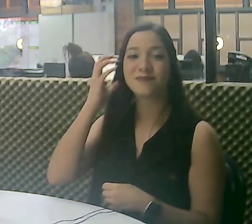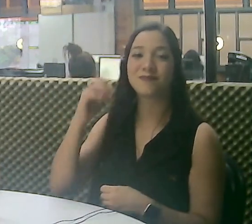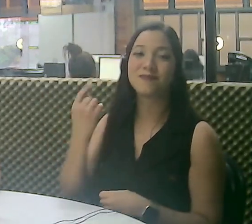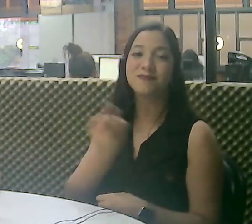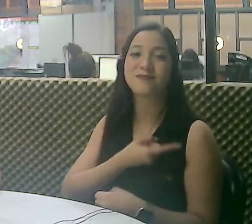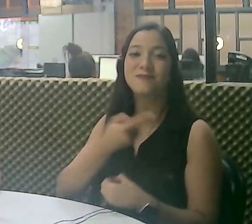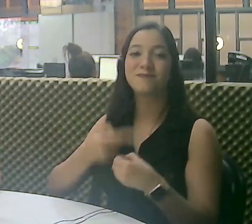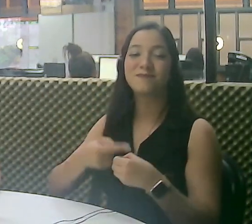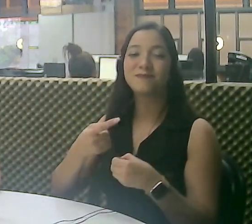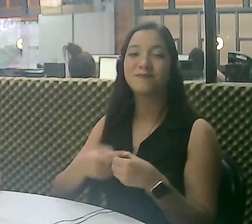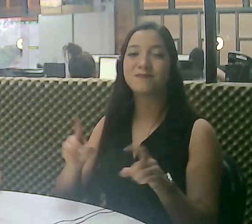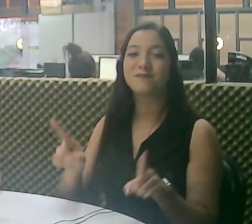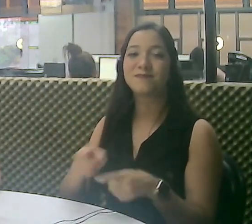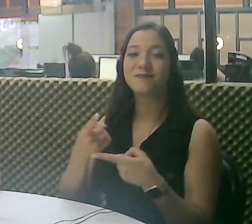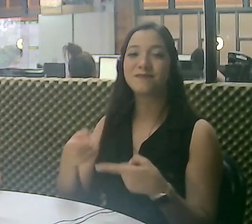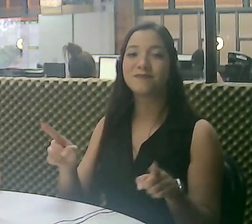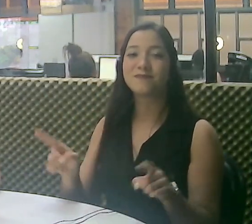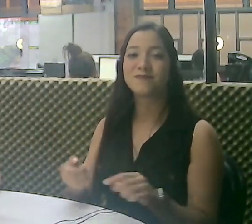Rádio Nossa Cidade.